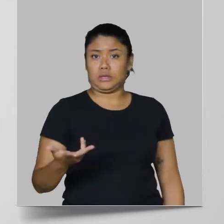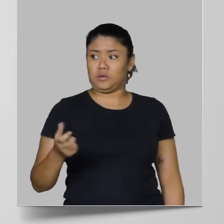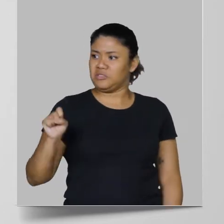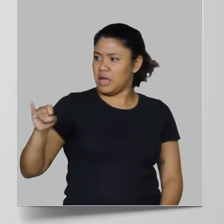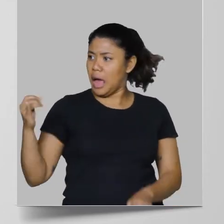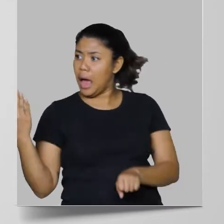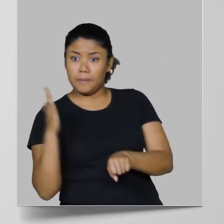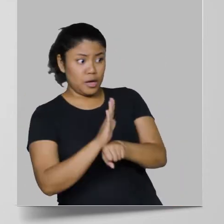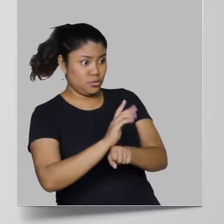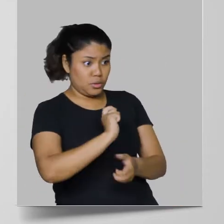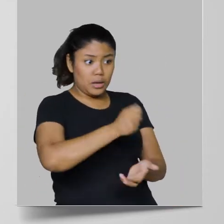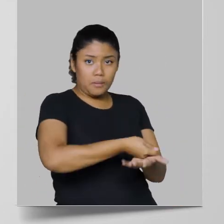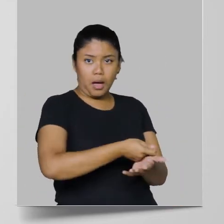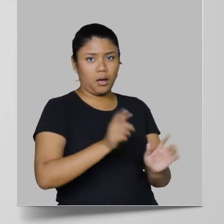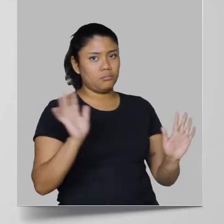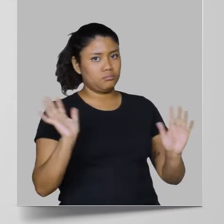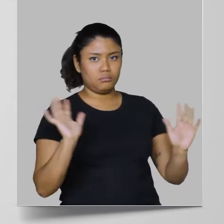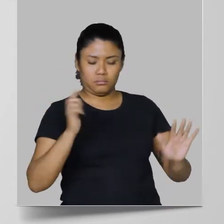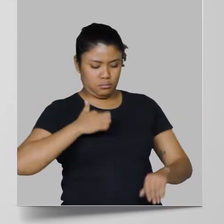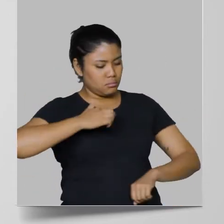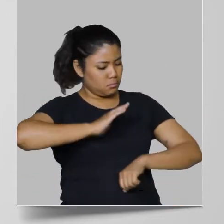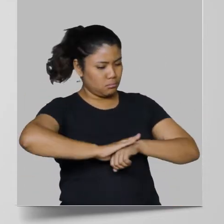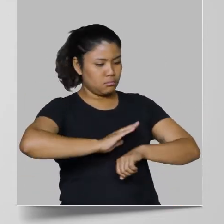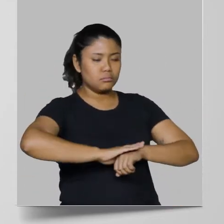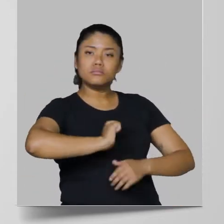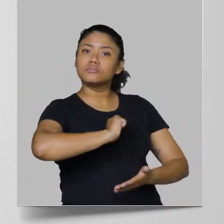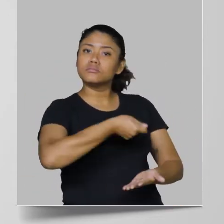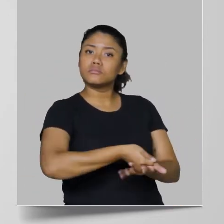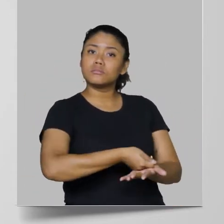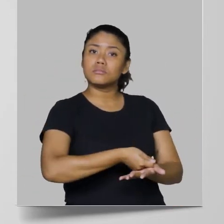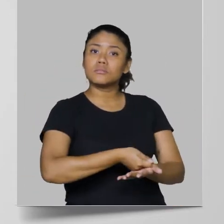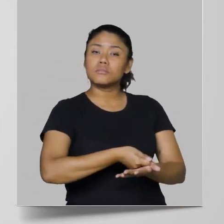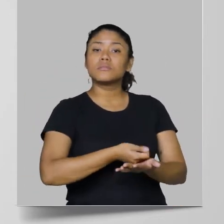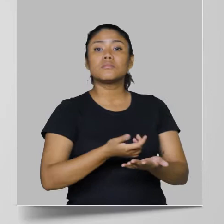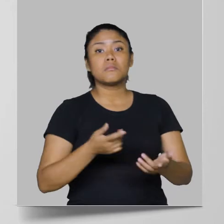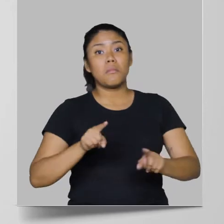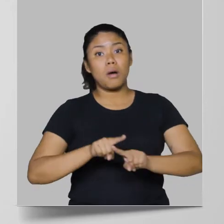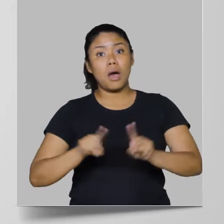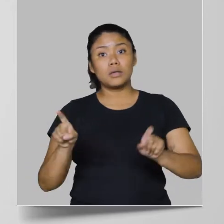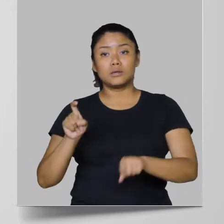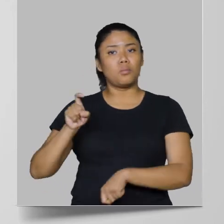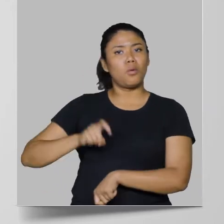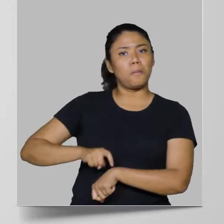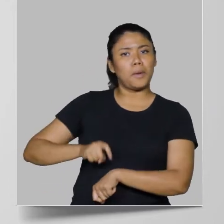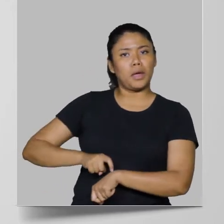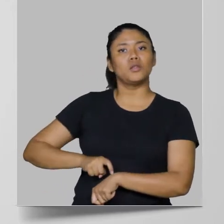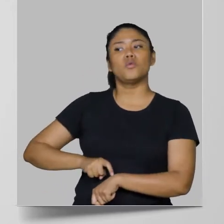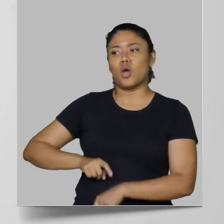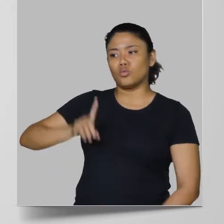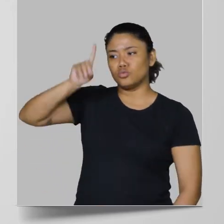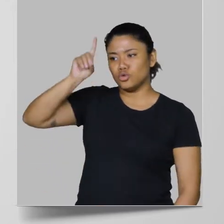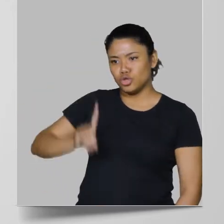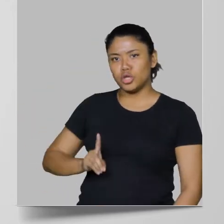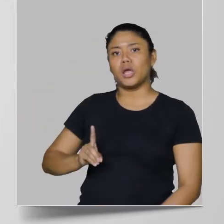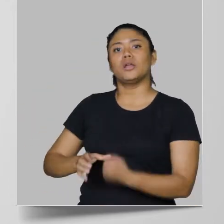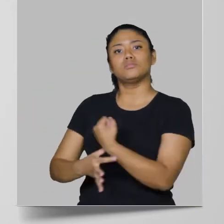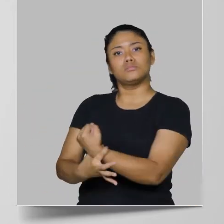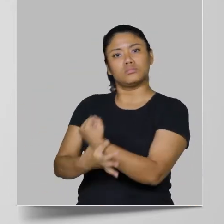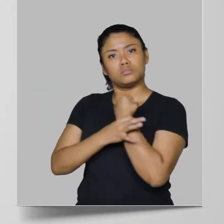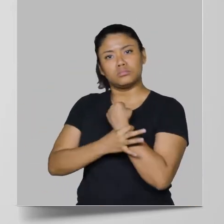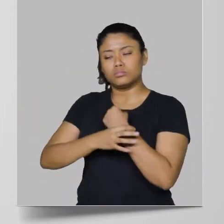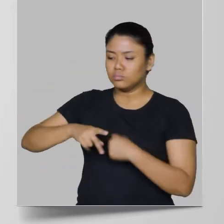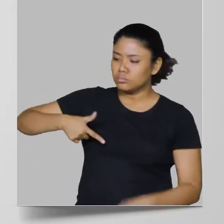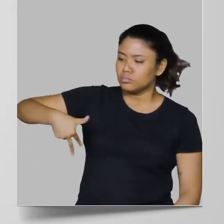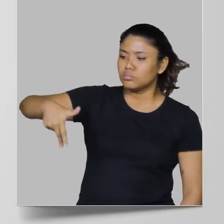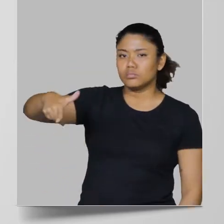vem pagar por mim. Eu que tenho que pagar. Aí na hora que eu quero exercer o direito de ir e vir,